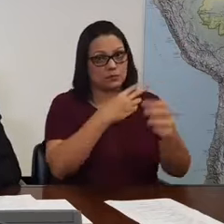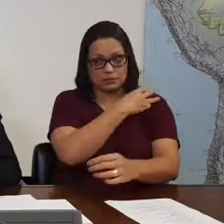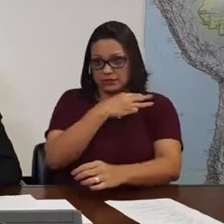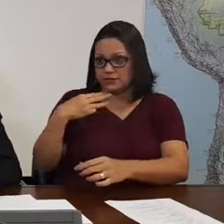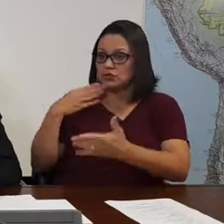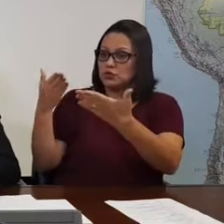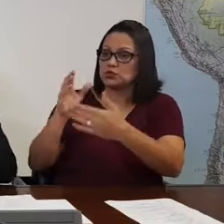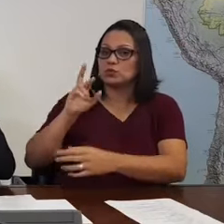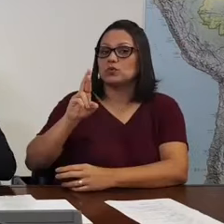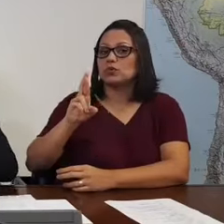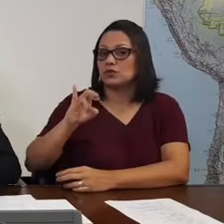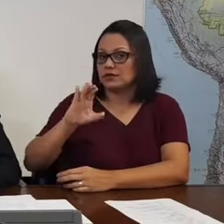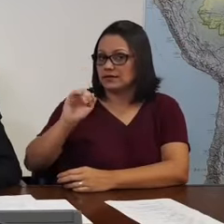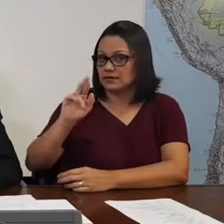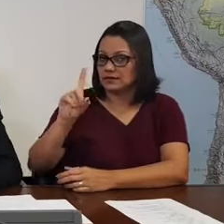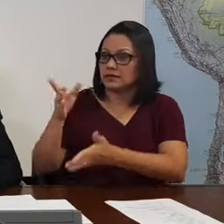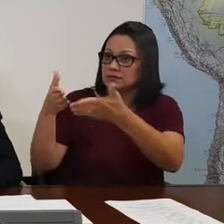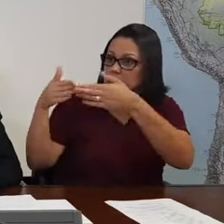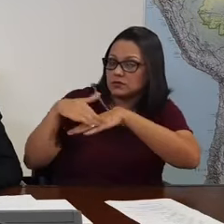conduzindo a contento